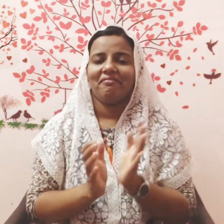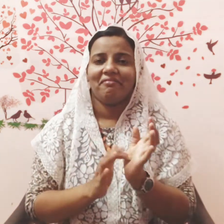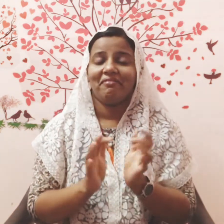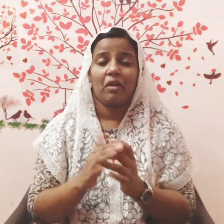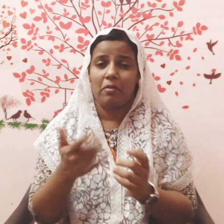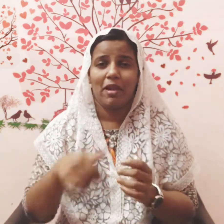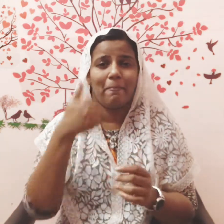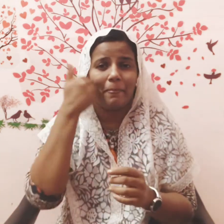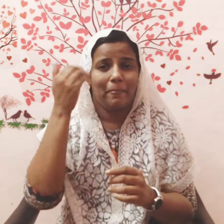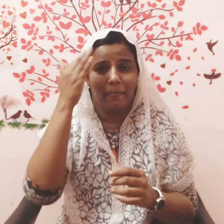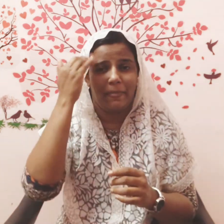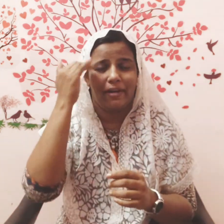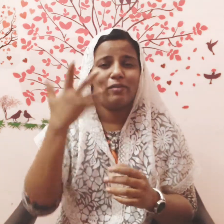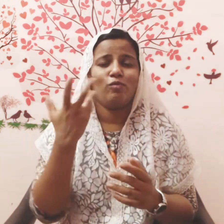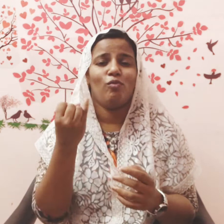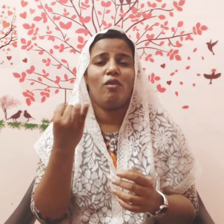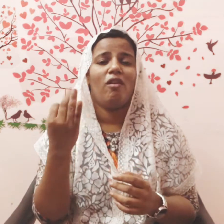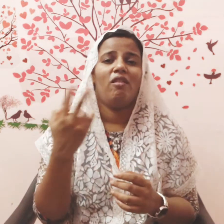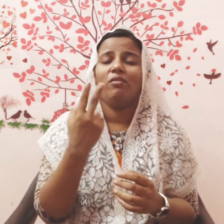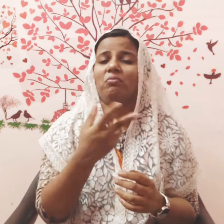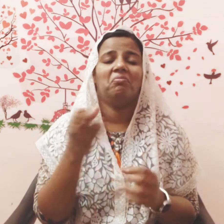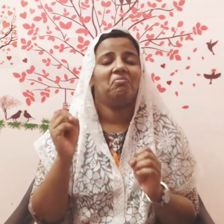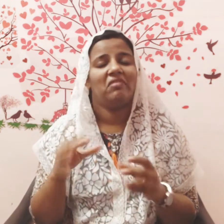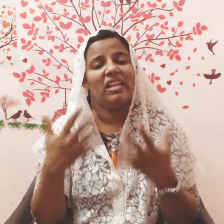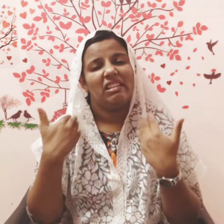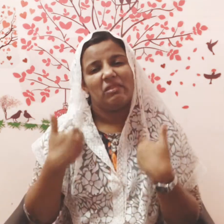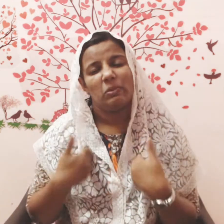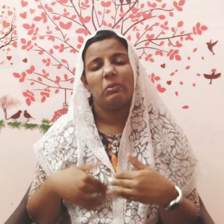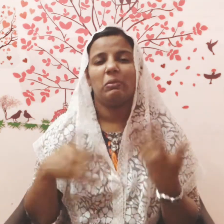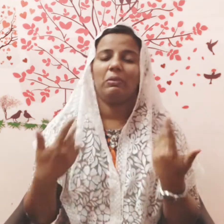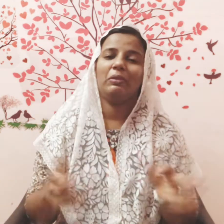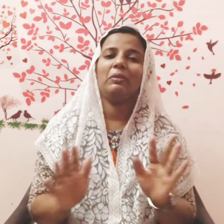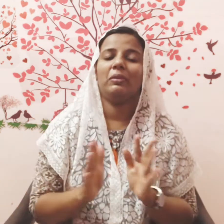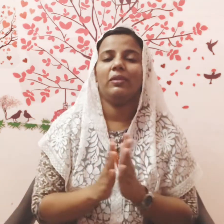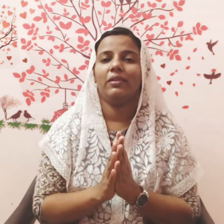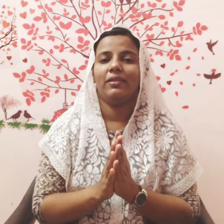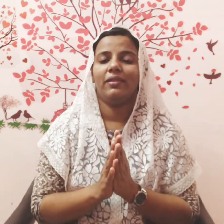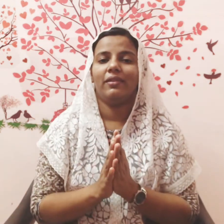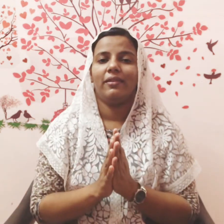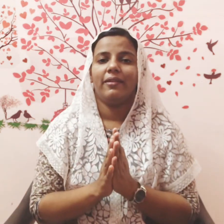ചിലവഴിച്ചിട്ടും ഒട്ടും ഭേദം വരാതെ ഏറ്റവും പരവശയായി തീർന്നിരുന്നു. ഹല്ലേലൂയ. അവള്